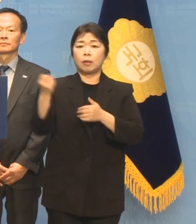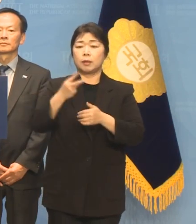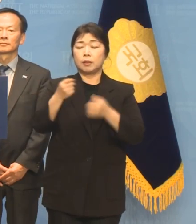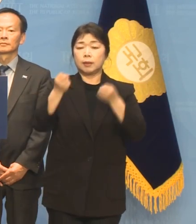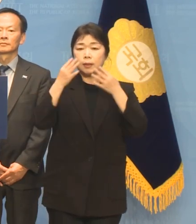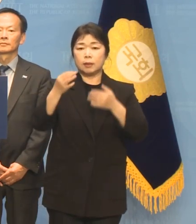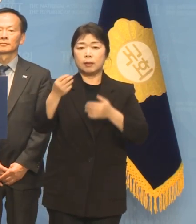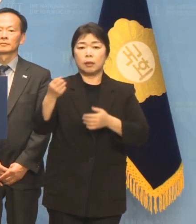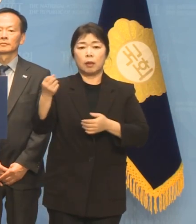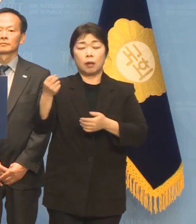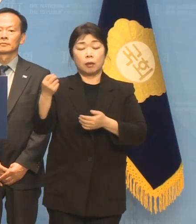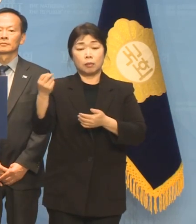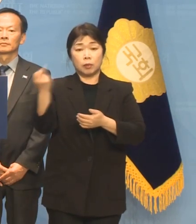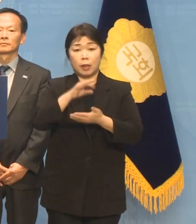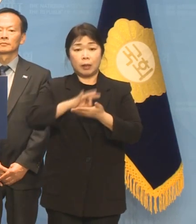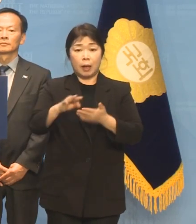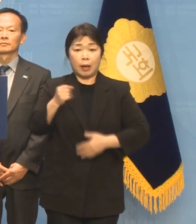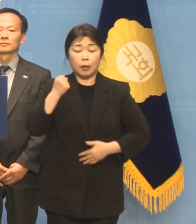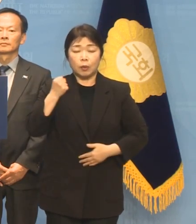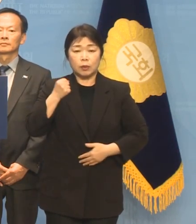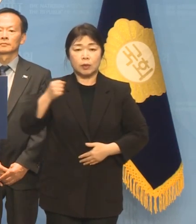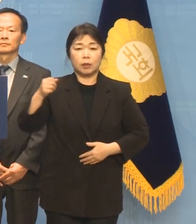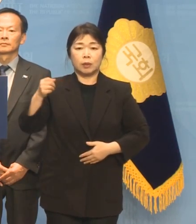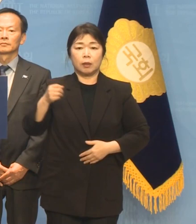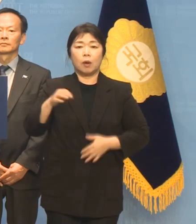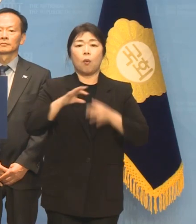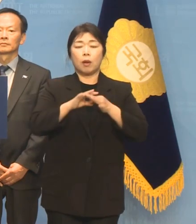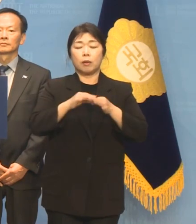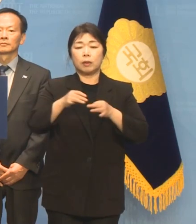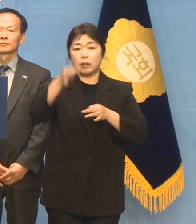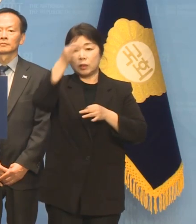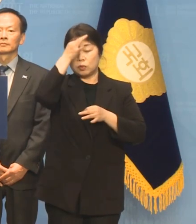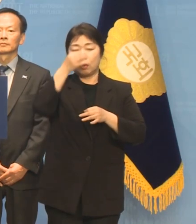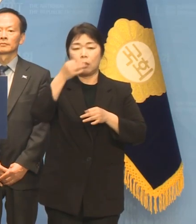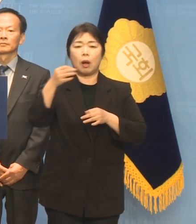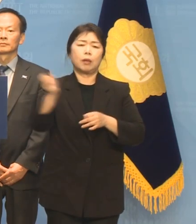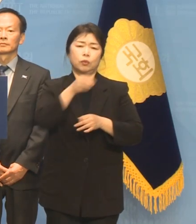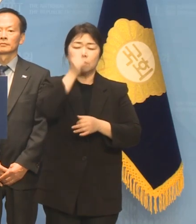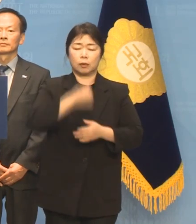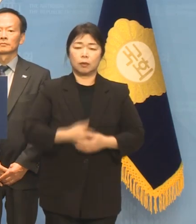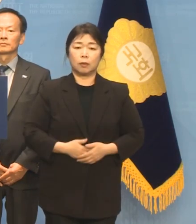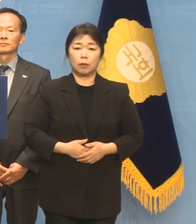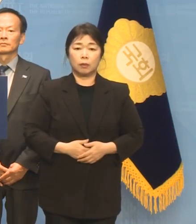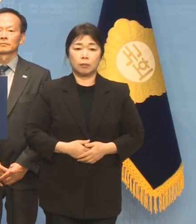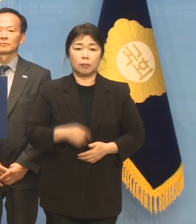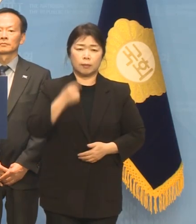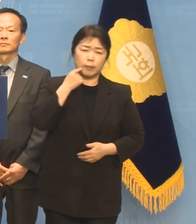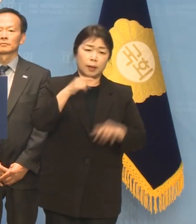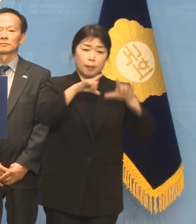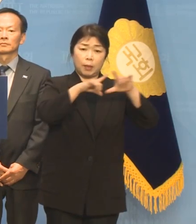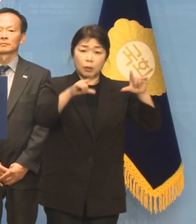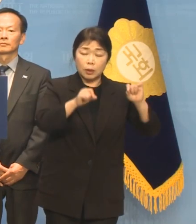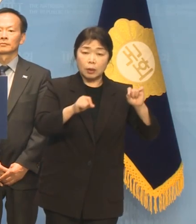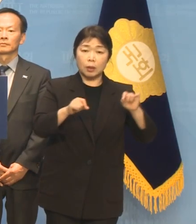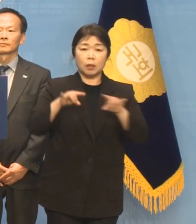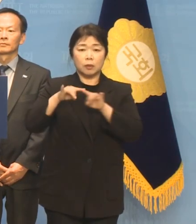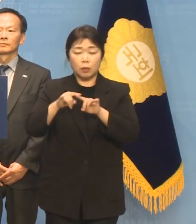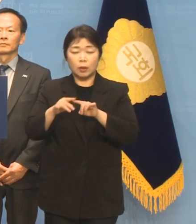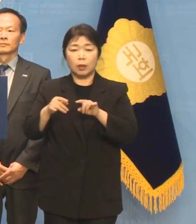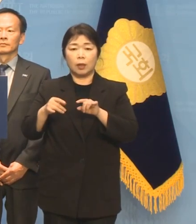기술력을 이미 갖추고 있습니다 배터리 어 변전 변합 이러한 기술은 이미 세계 최고